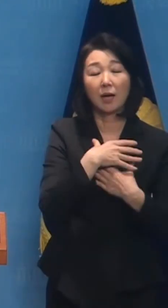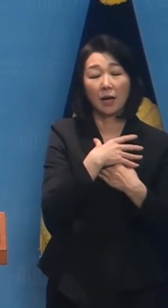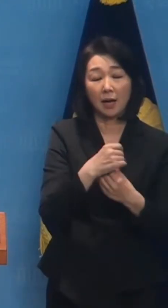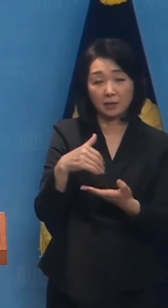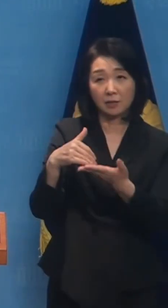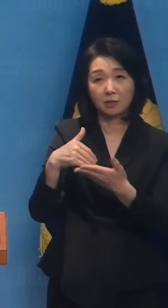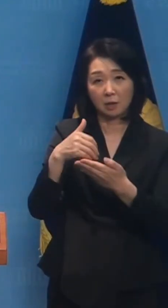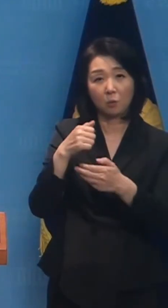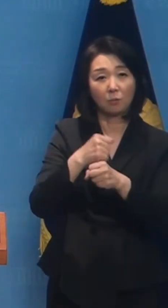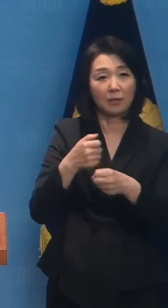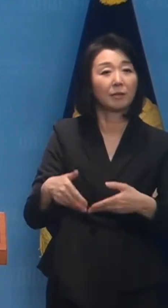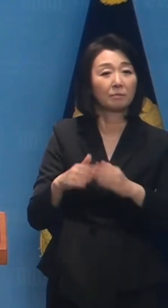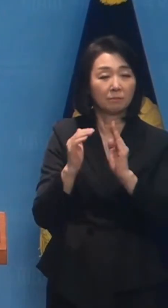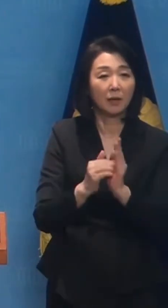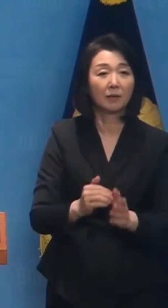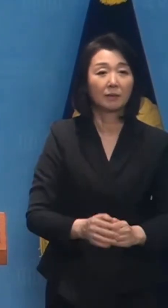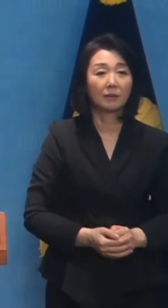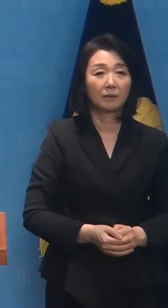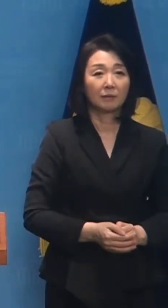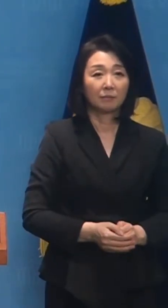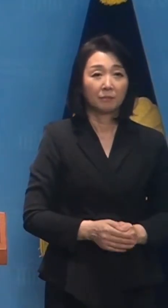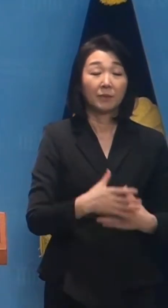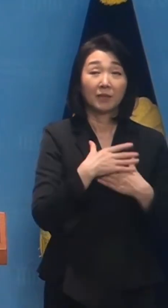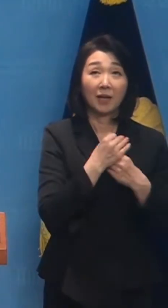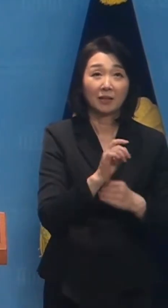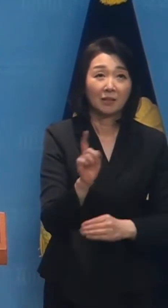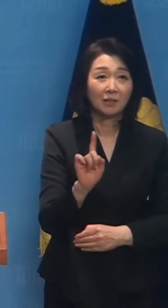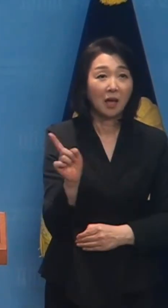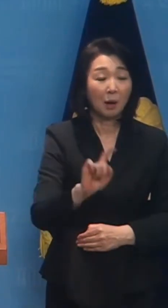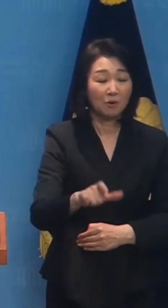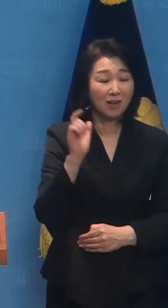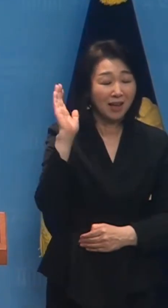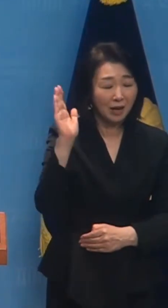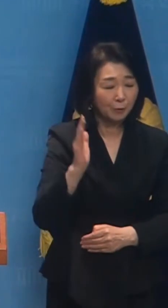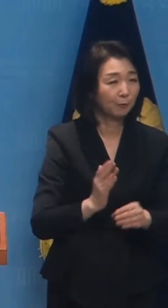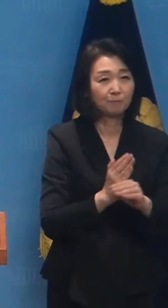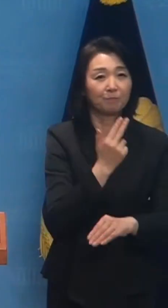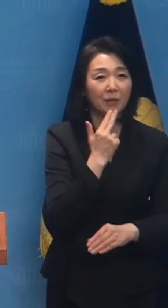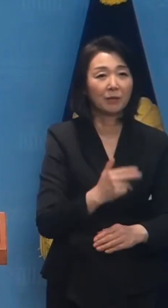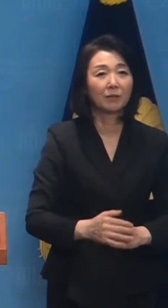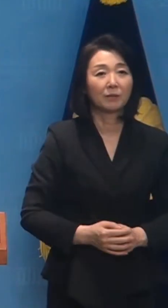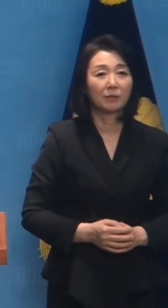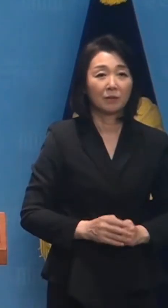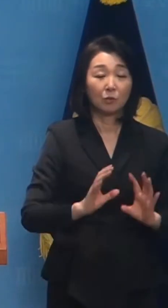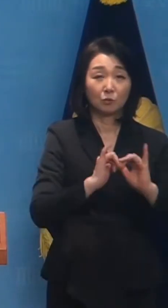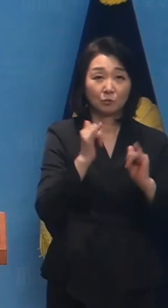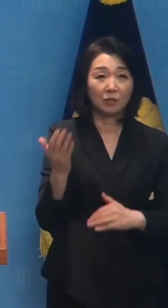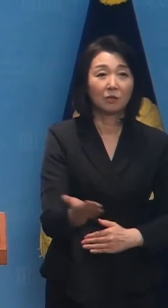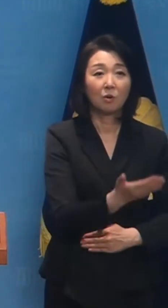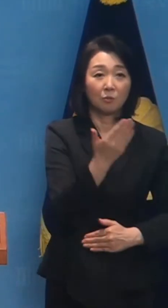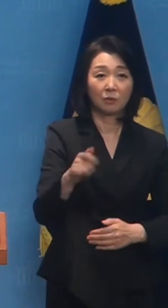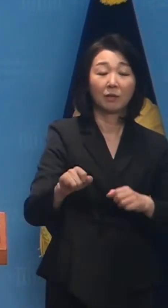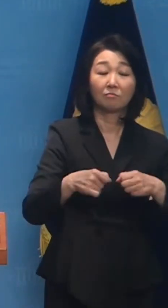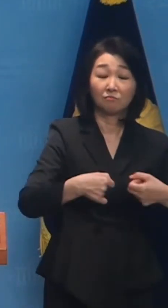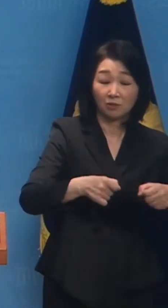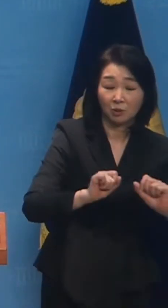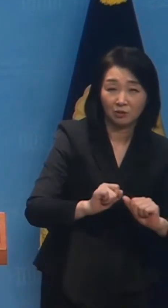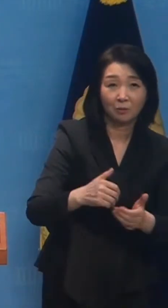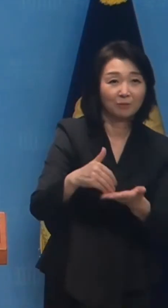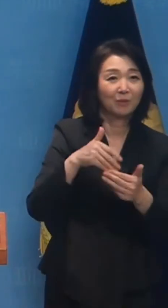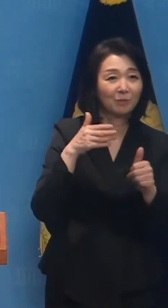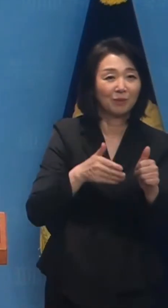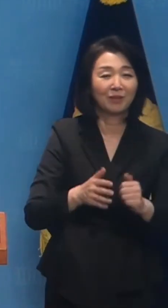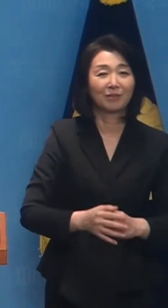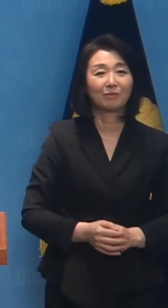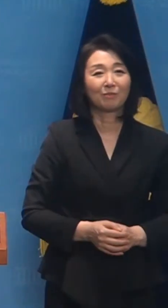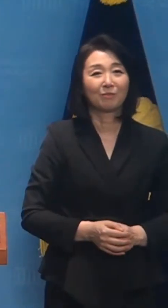안전제보 코너를 신설하였습니다. 안전은 아무리 강조해도 지나치지 않습니다. 국민 여러분들의 적극적인 제보